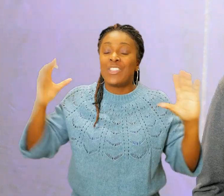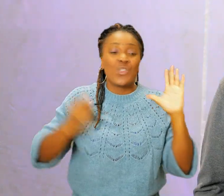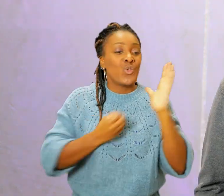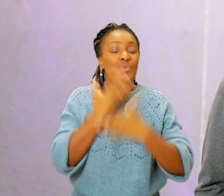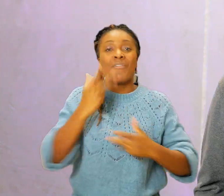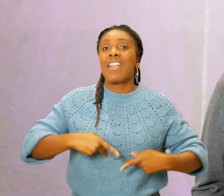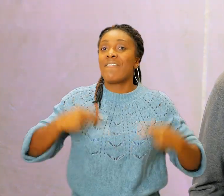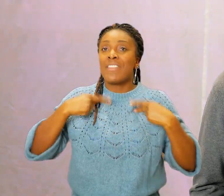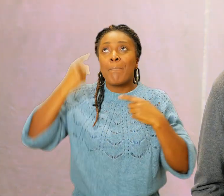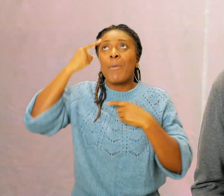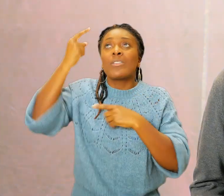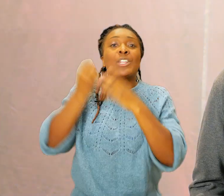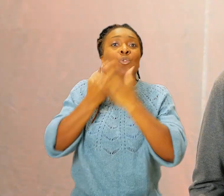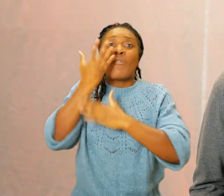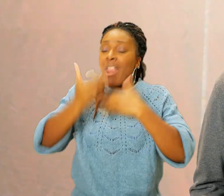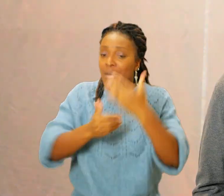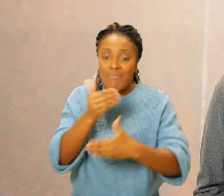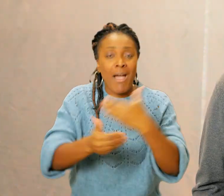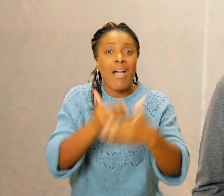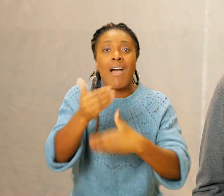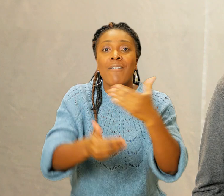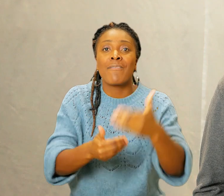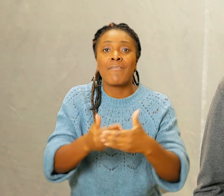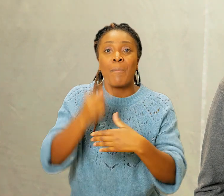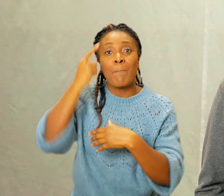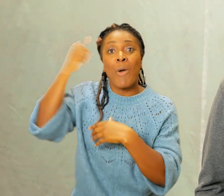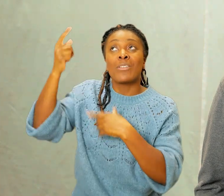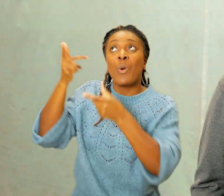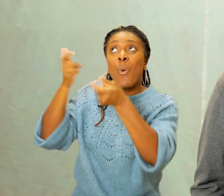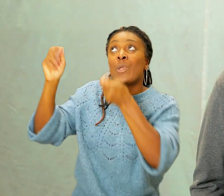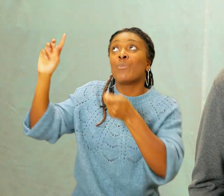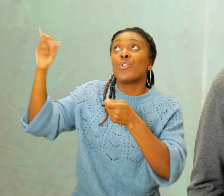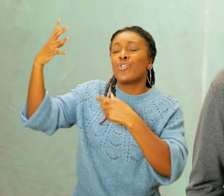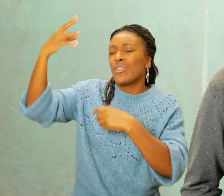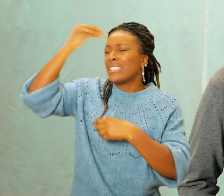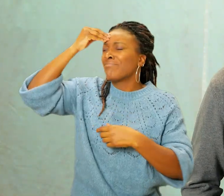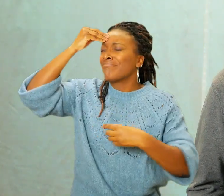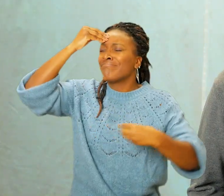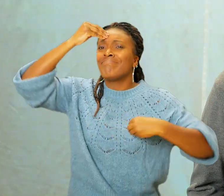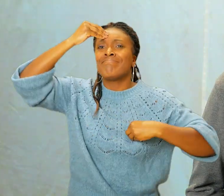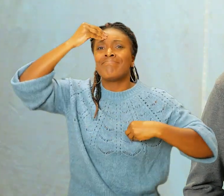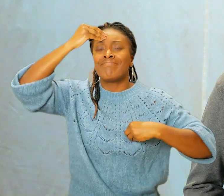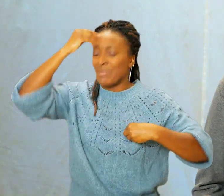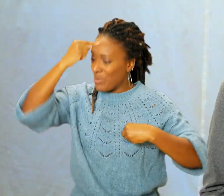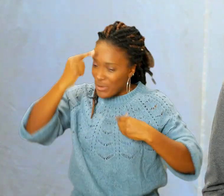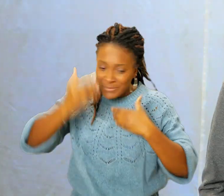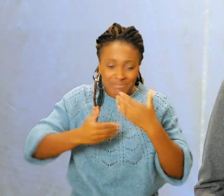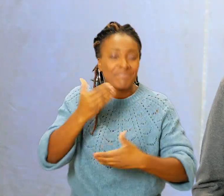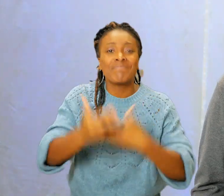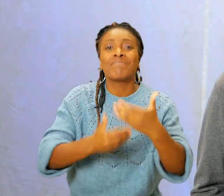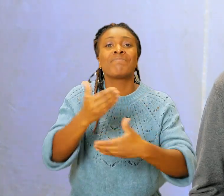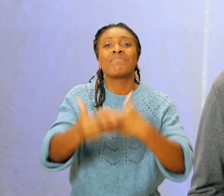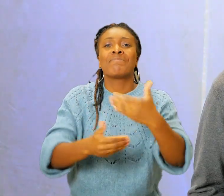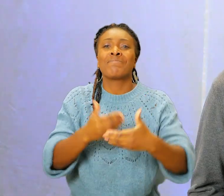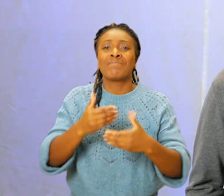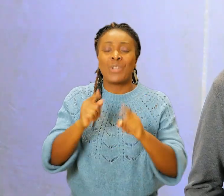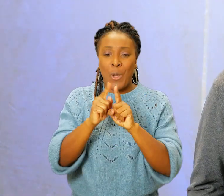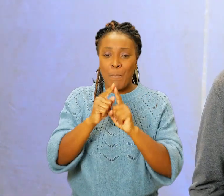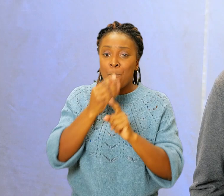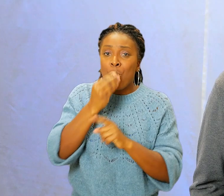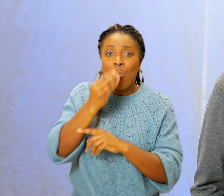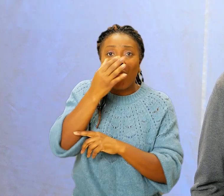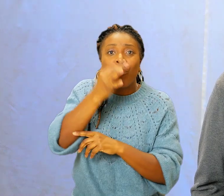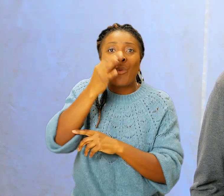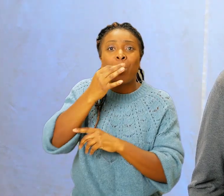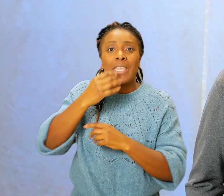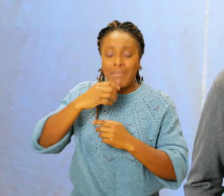nouvelles, avec les pensées du royaume des cieux dans ta vie, afin que tu sois une nouvelle créature qui produise du bon fruit, le fruit